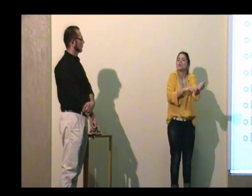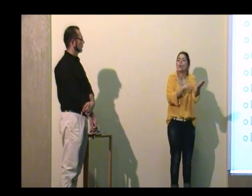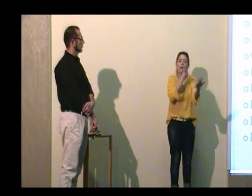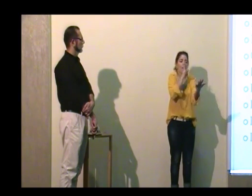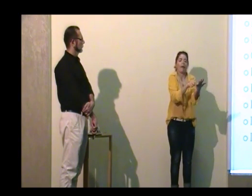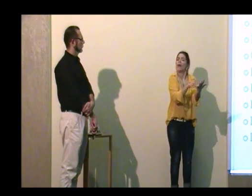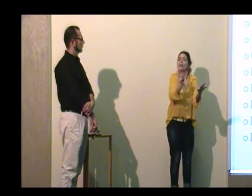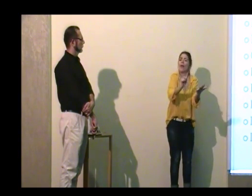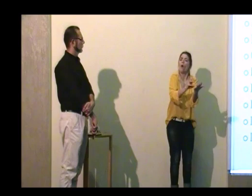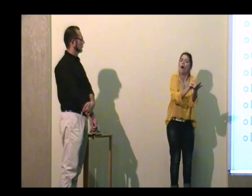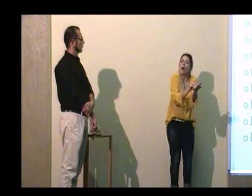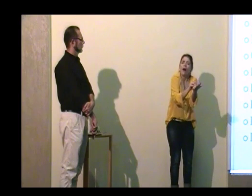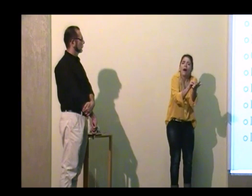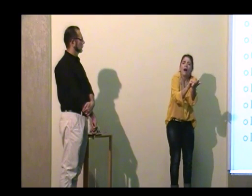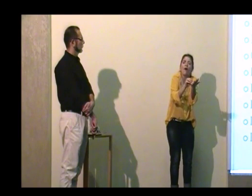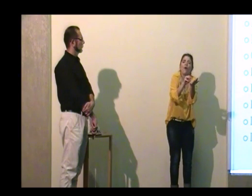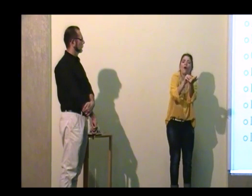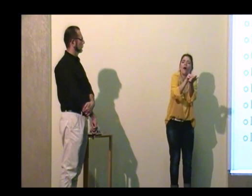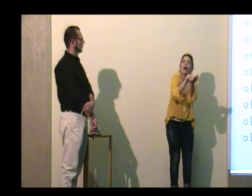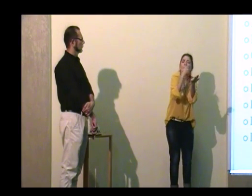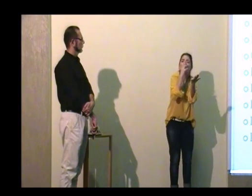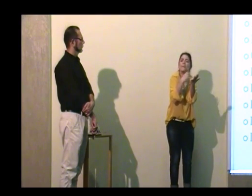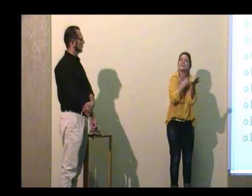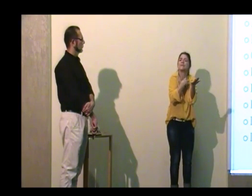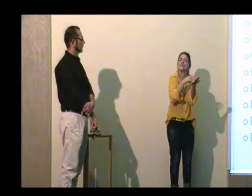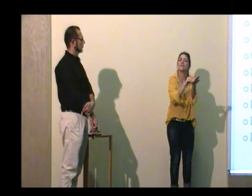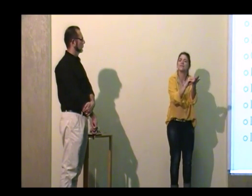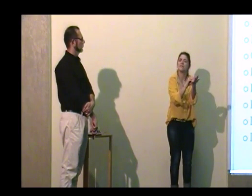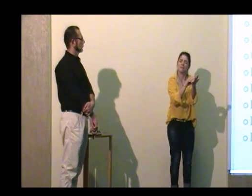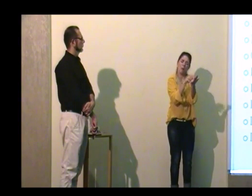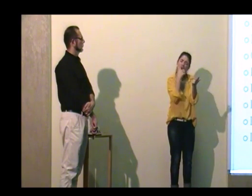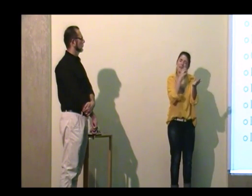Aquela sensação de formigamento em mãos e pés.